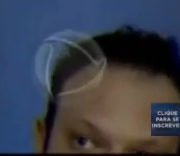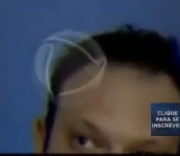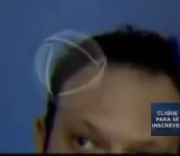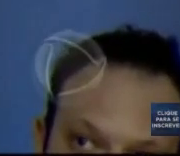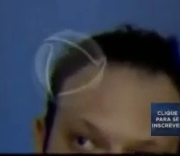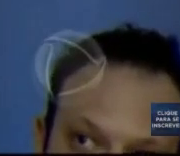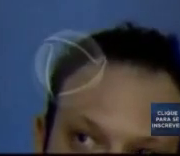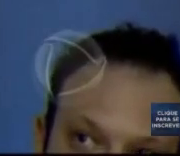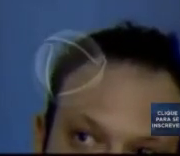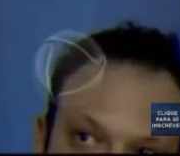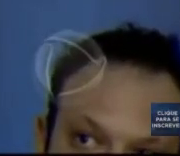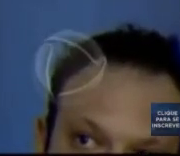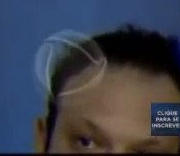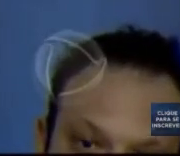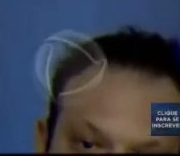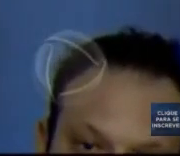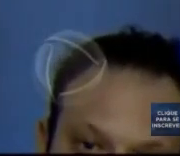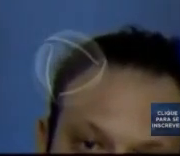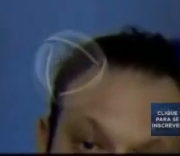esse tempo todo justifica?